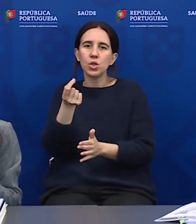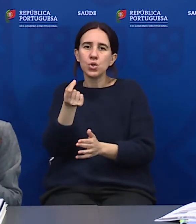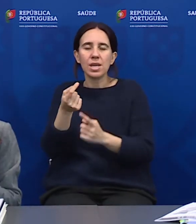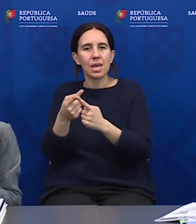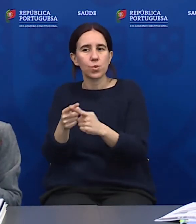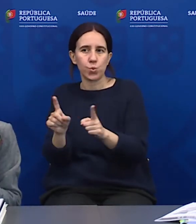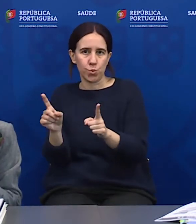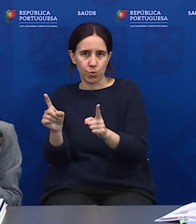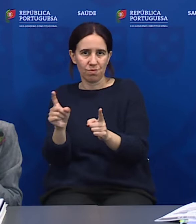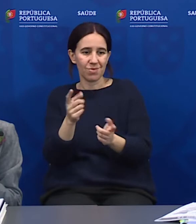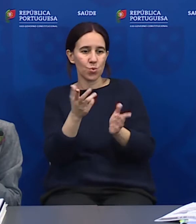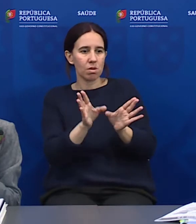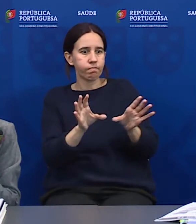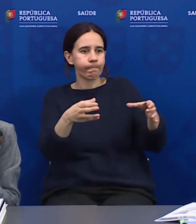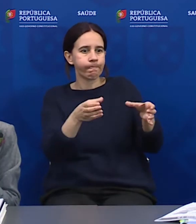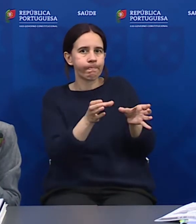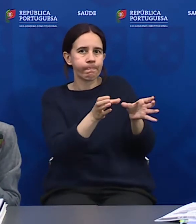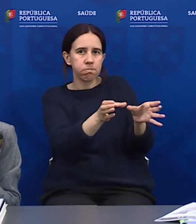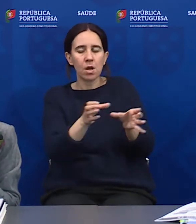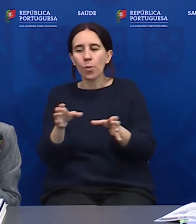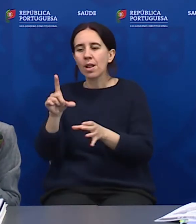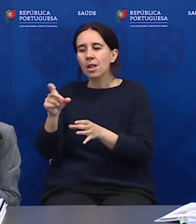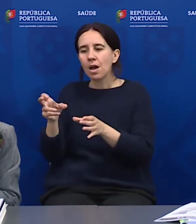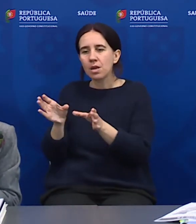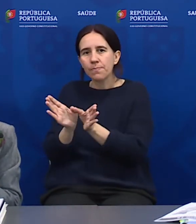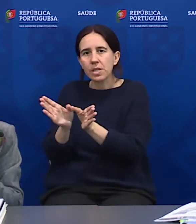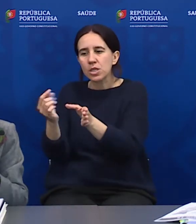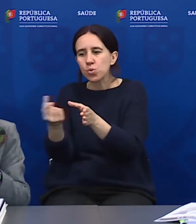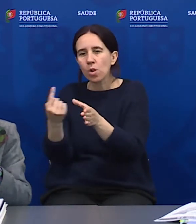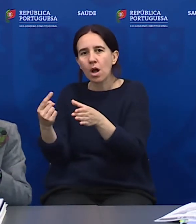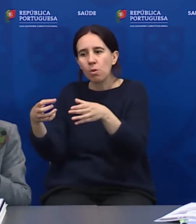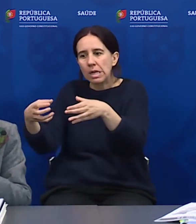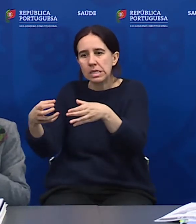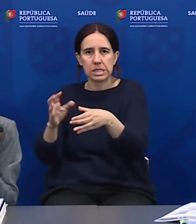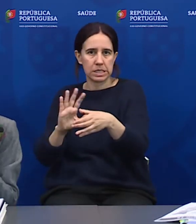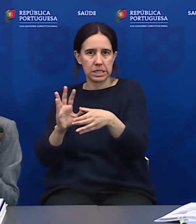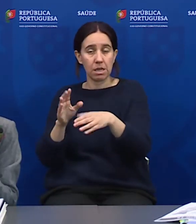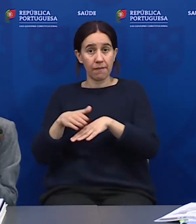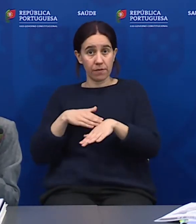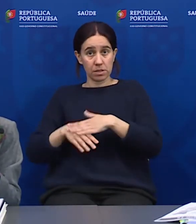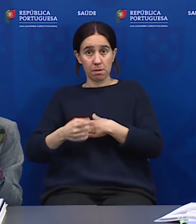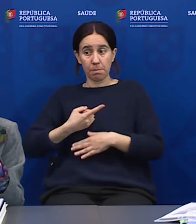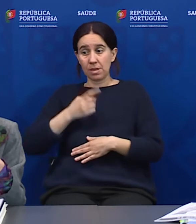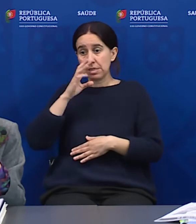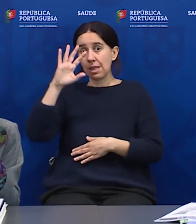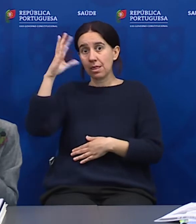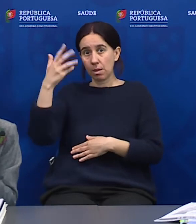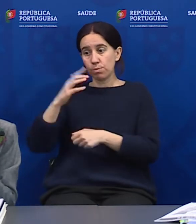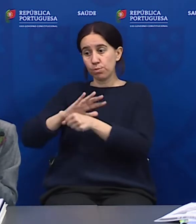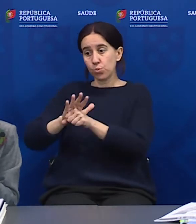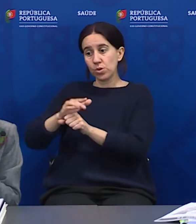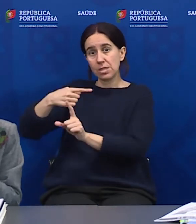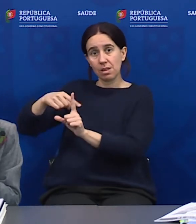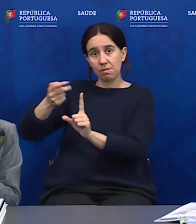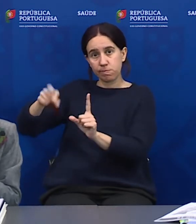bocadinho diferente até de um cordão sanitário. Não é isolar aquele lar nem torná-lo num gueto. O que nós temos que fazer, se acontecerem casos positivos num